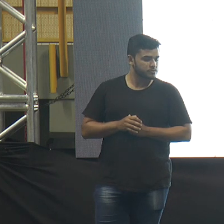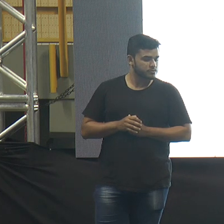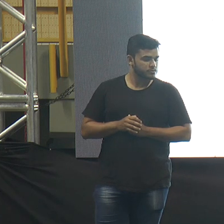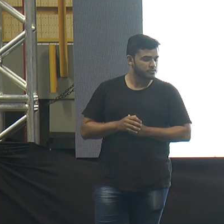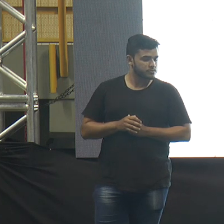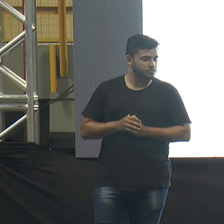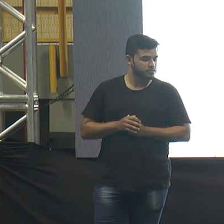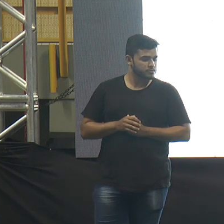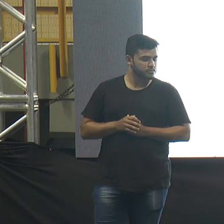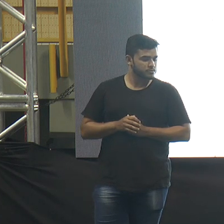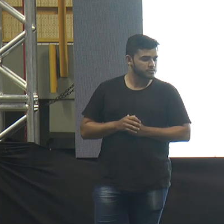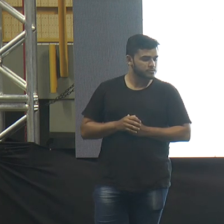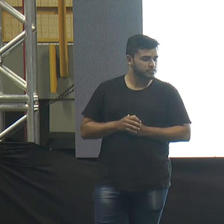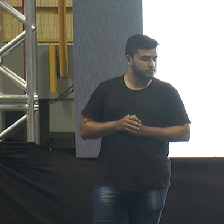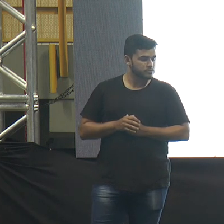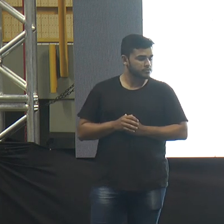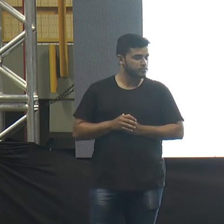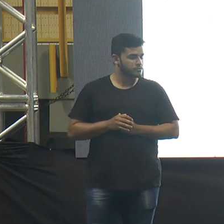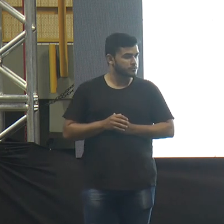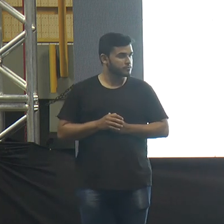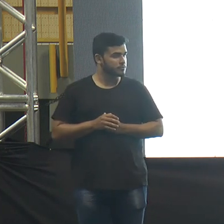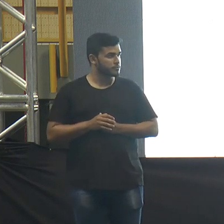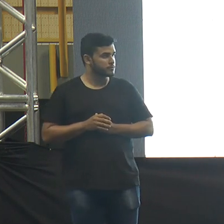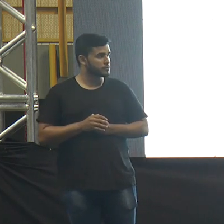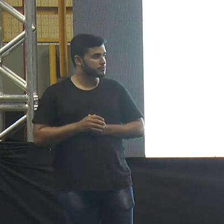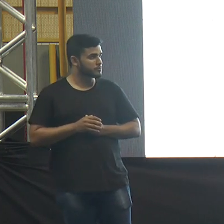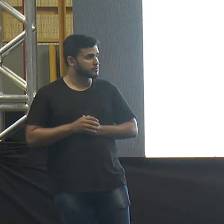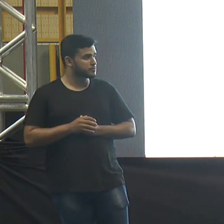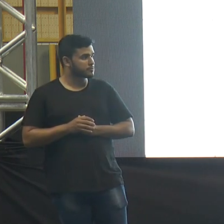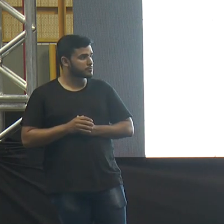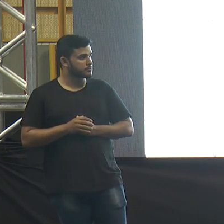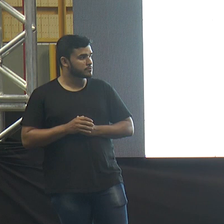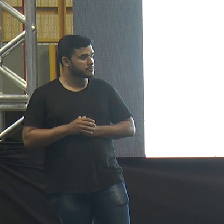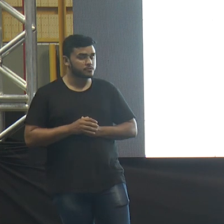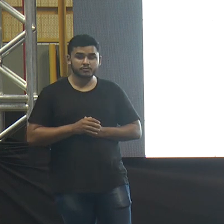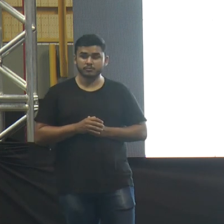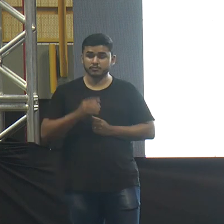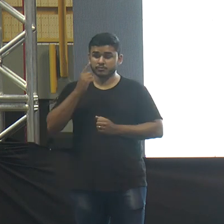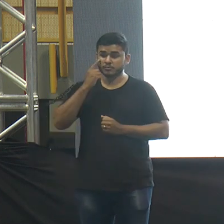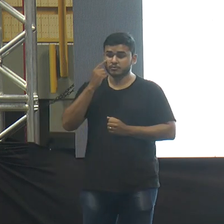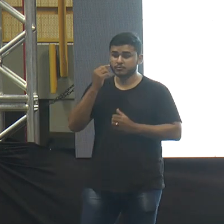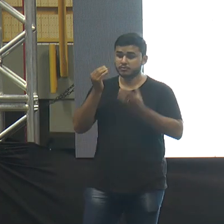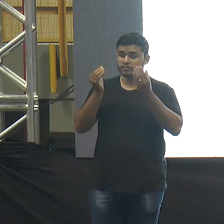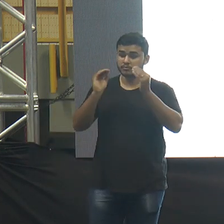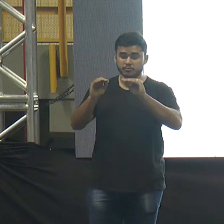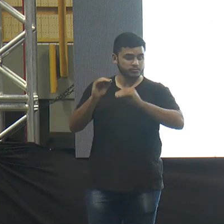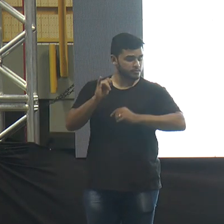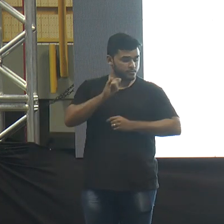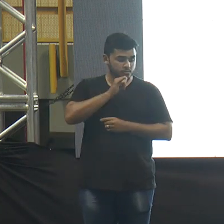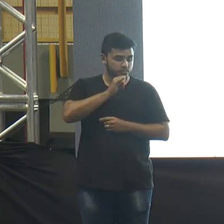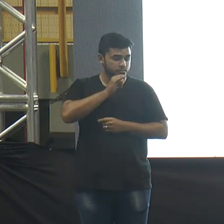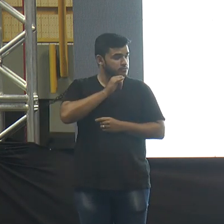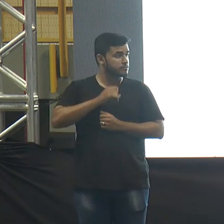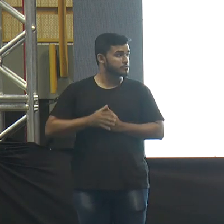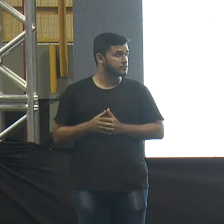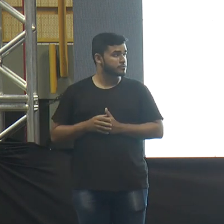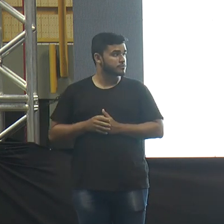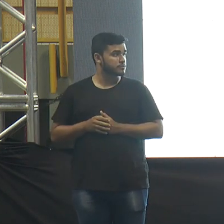Aí, presta atenção como é que a gente faz, ó. Vamos fazer agora, todo mundo. O que é que a gente vai fazer? Tu não vai pegar a reação do acetileno e